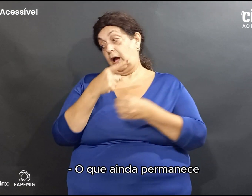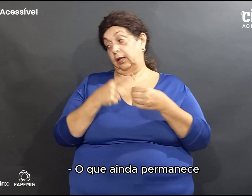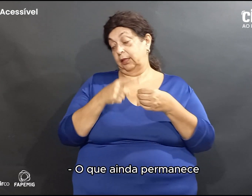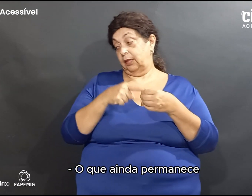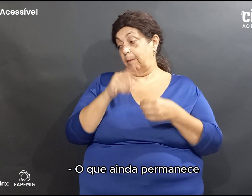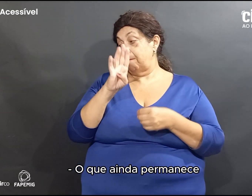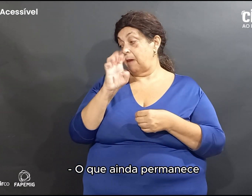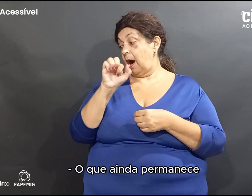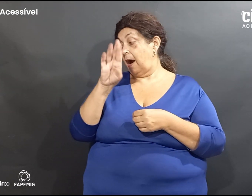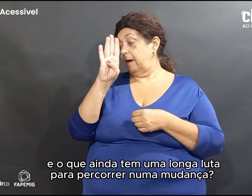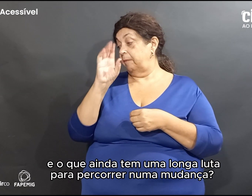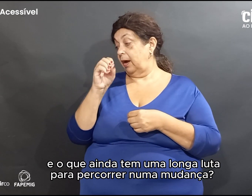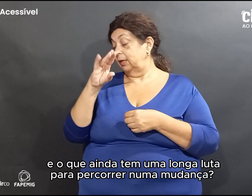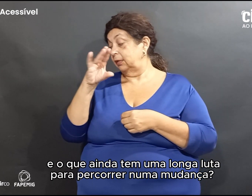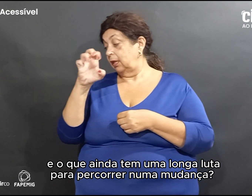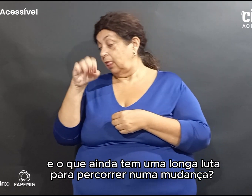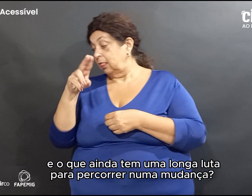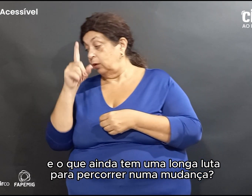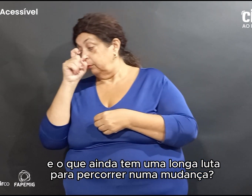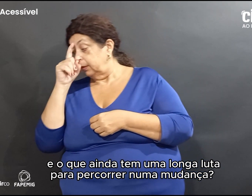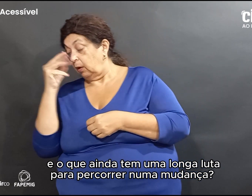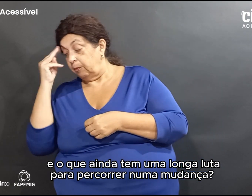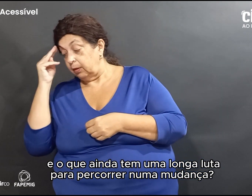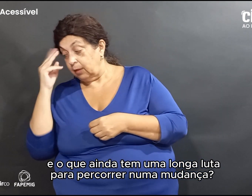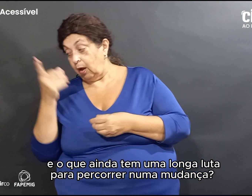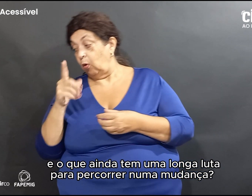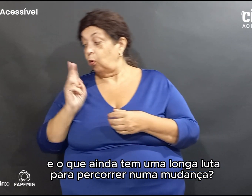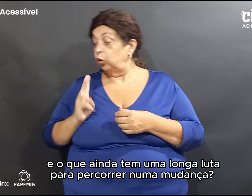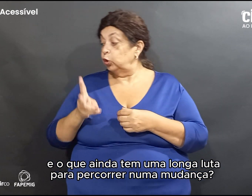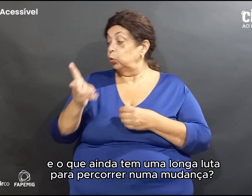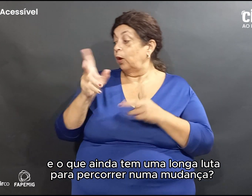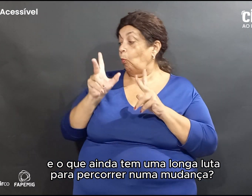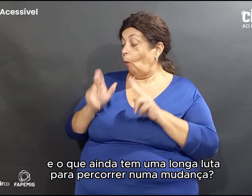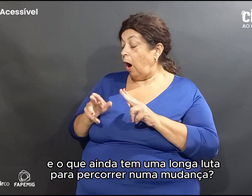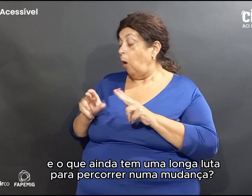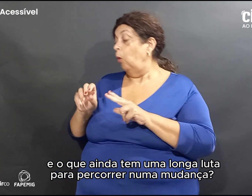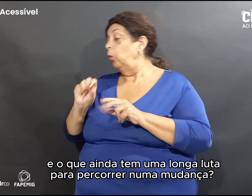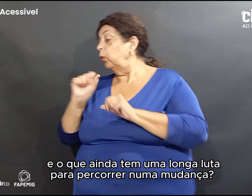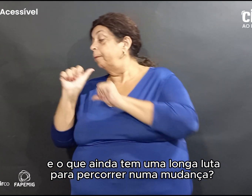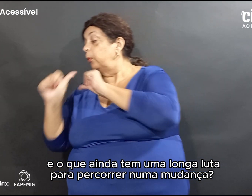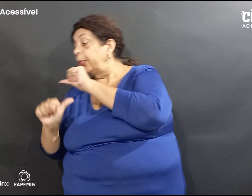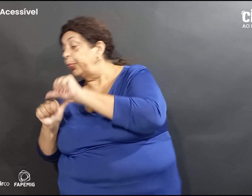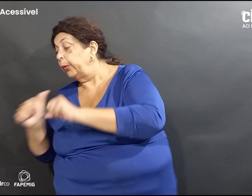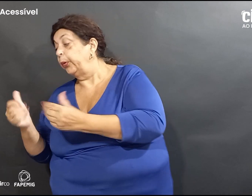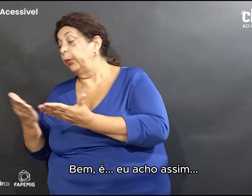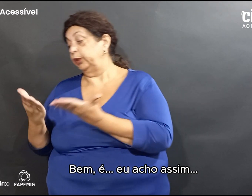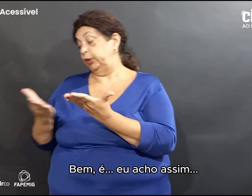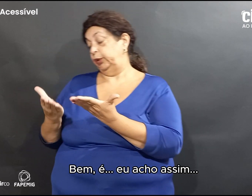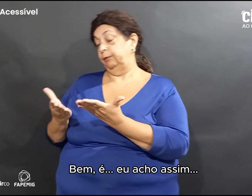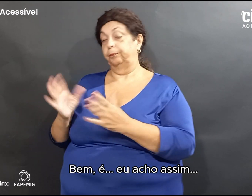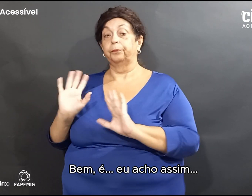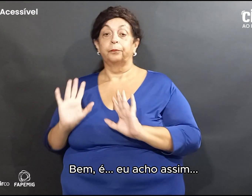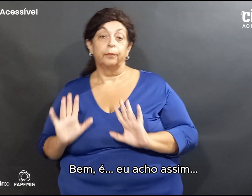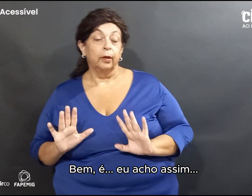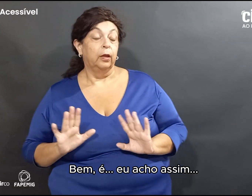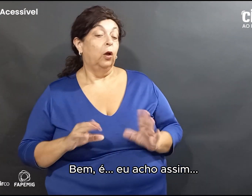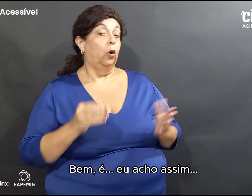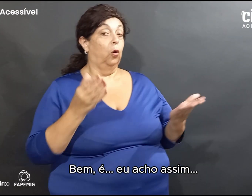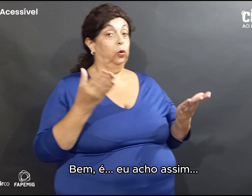ainda permanece e o que ainda tem uma longa luta aí para percorrer numa mudança? Uhum. Bem,